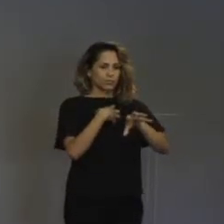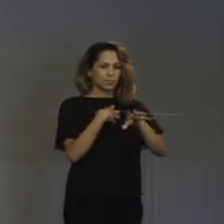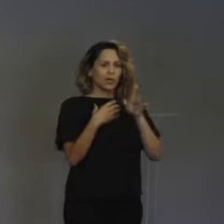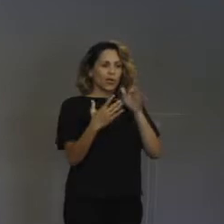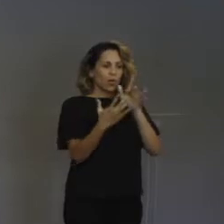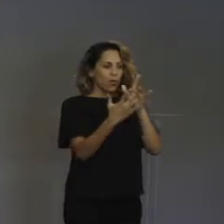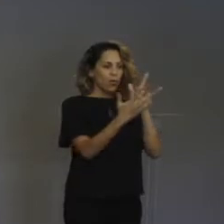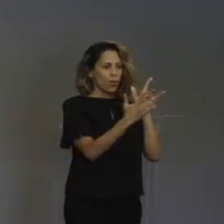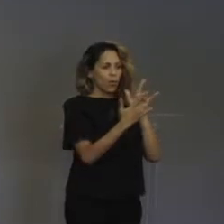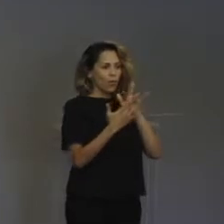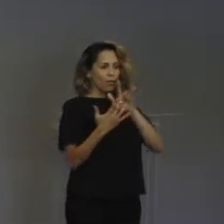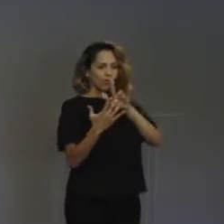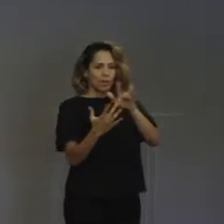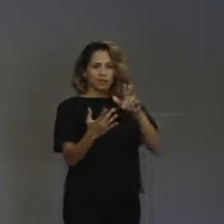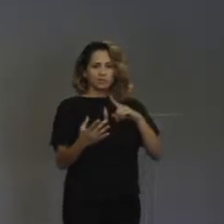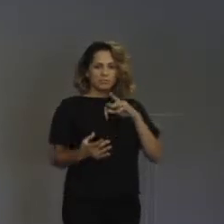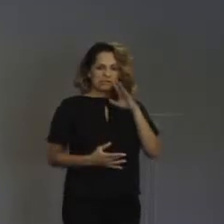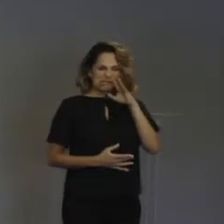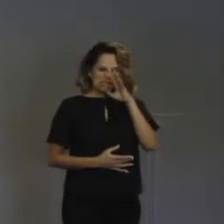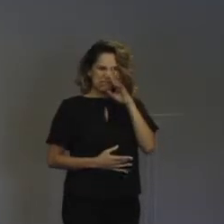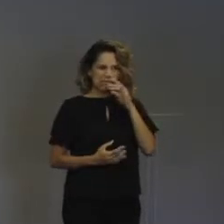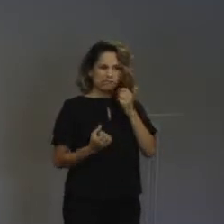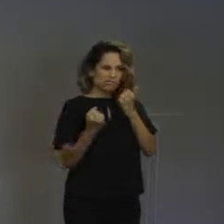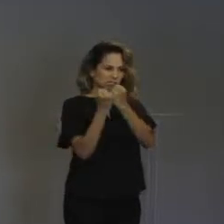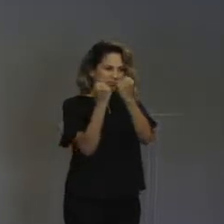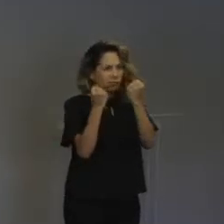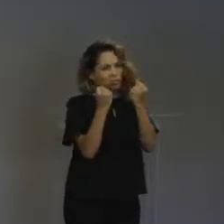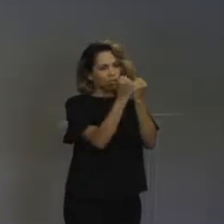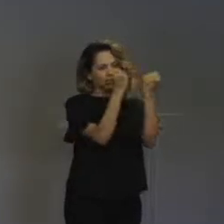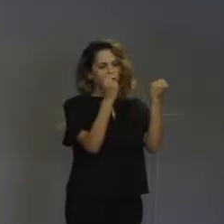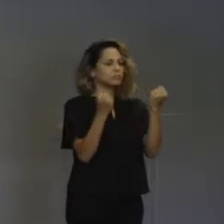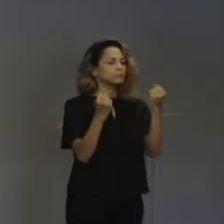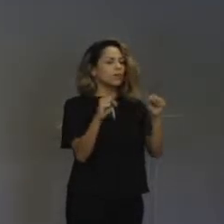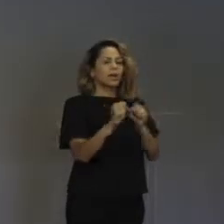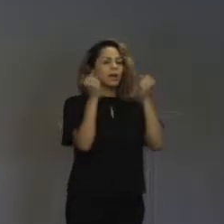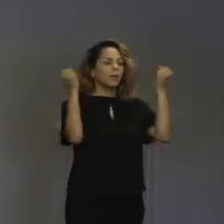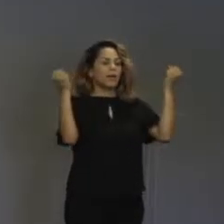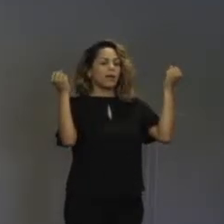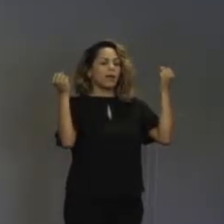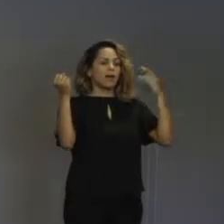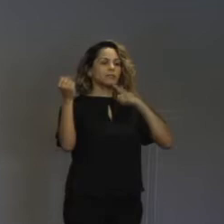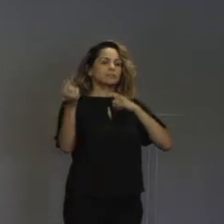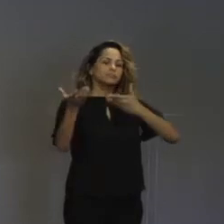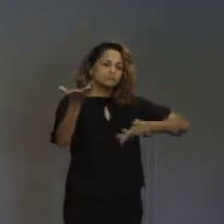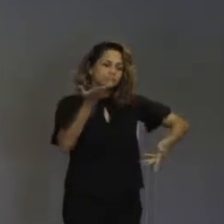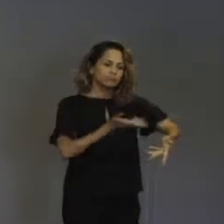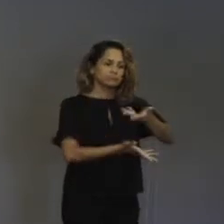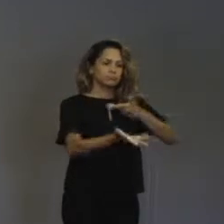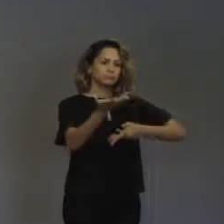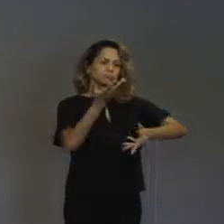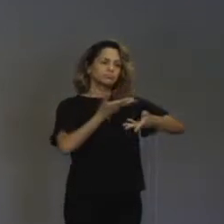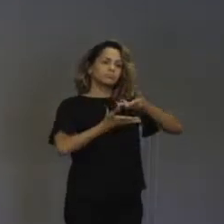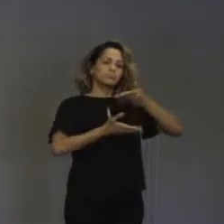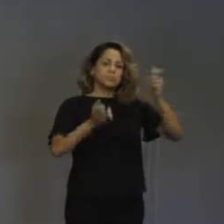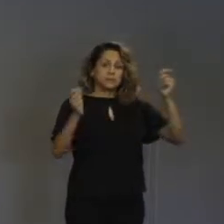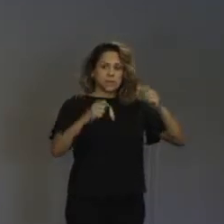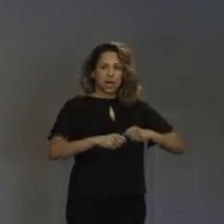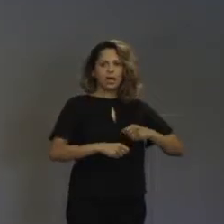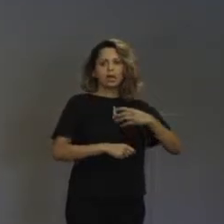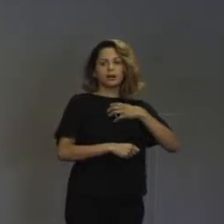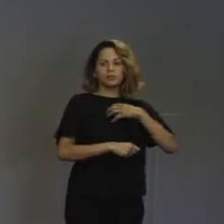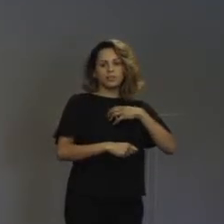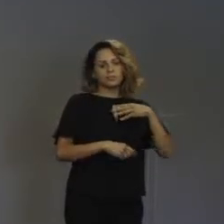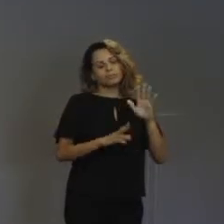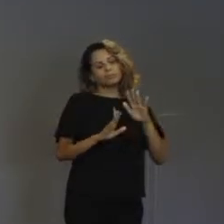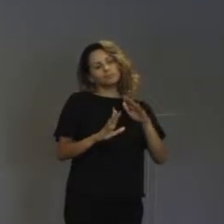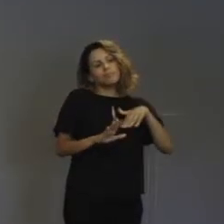as resistências, que a gente sai das ilhas nas quais a gente vive. Aí eu acho que a gente começa a fazer a coisa ficar um pouco mais fluida, né? Aí fica mais